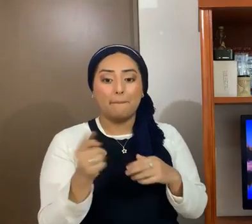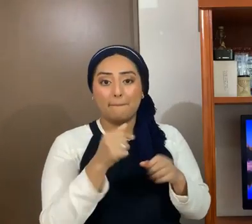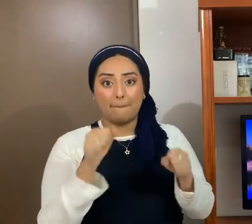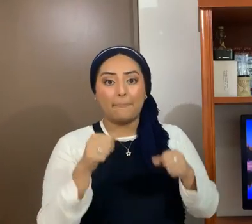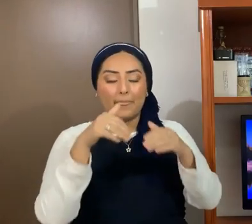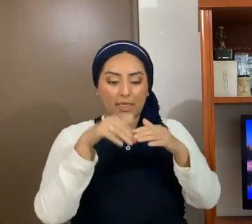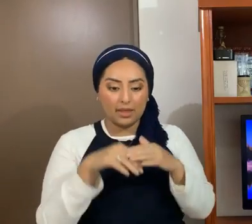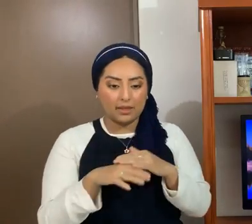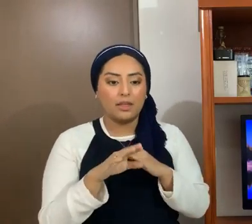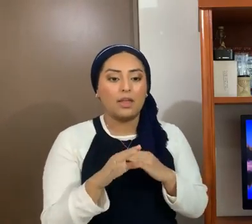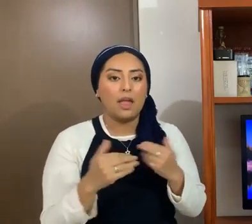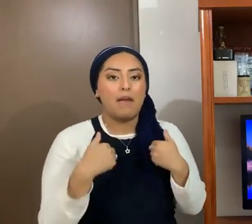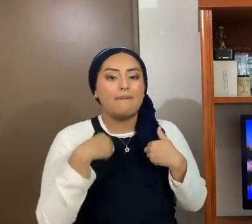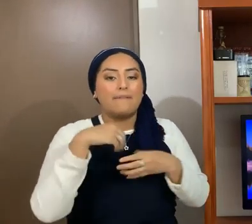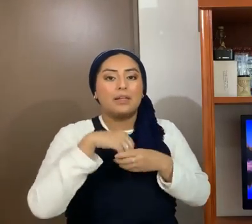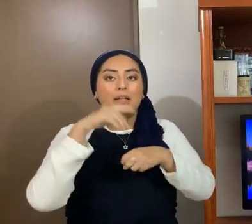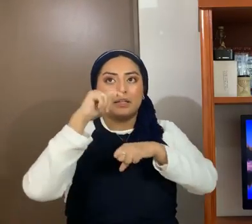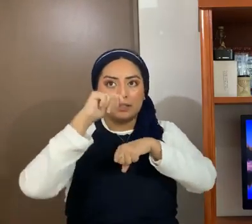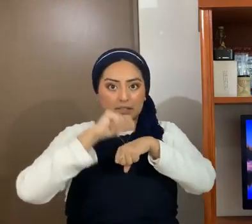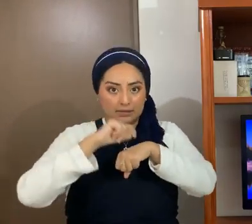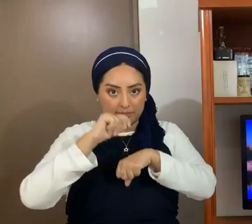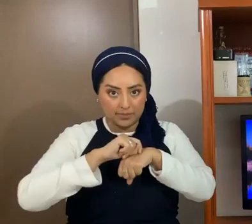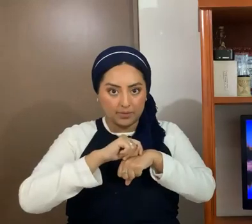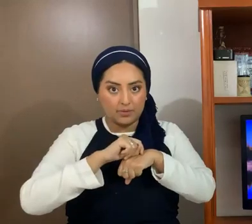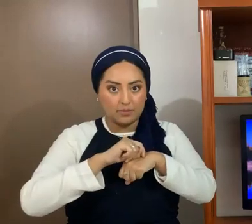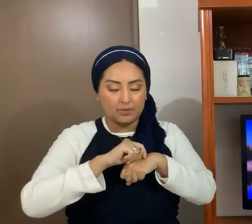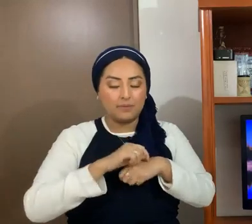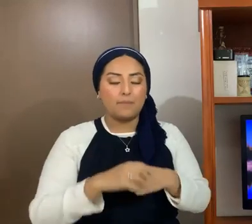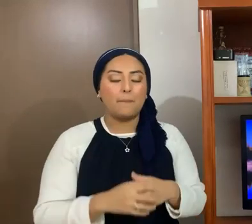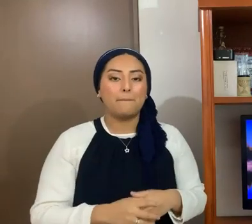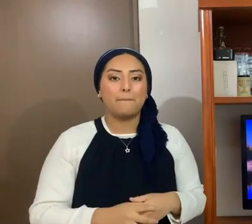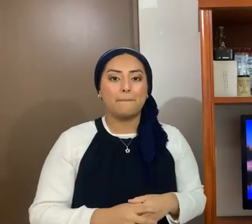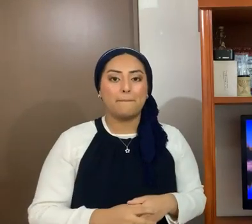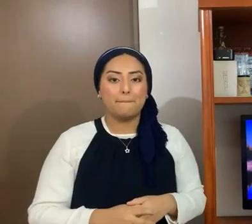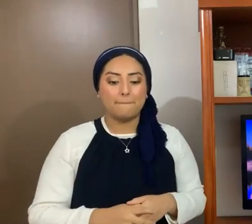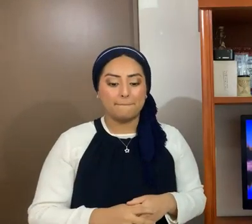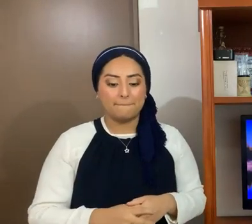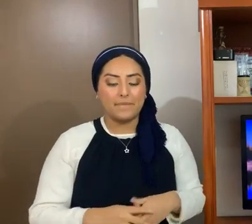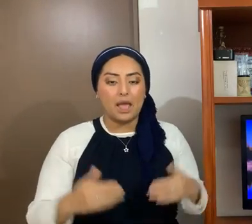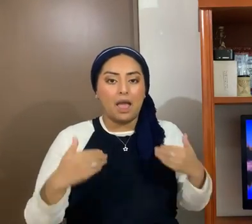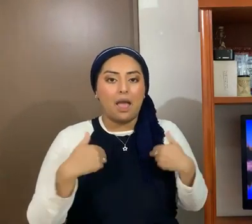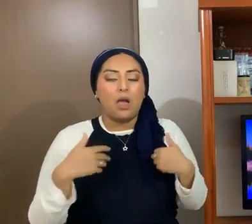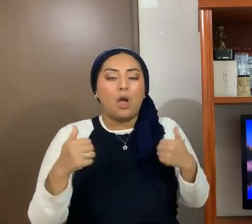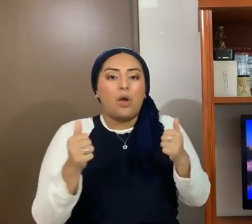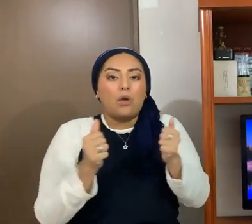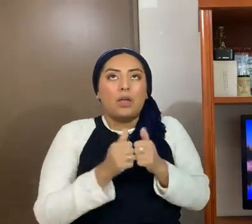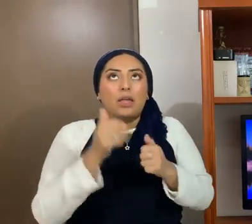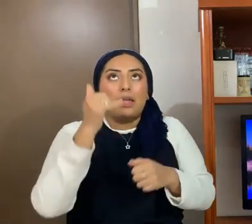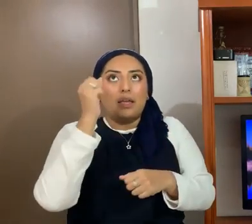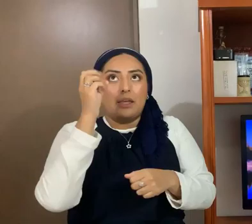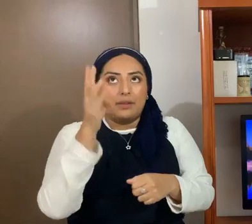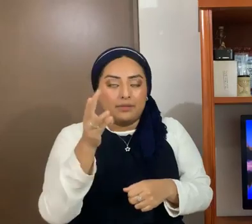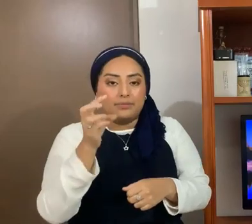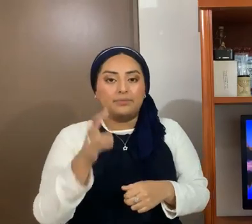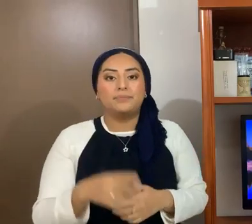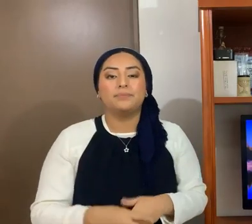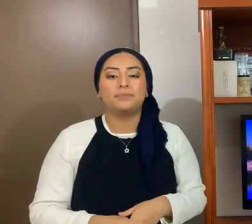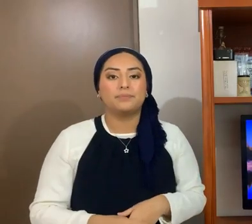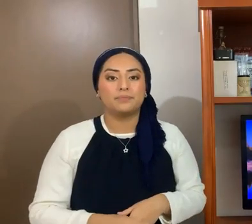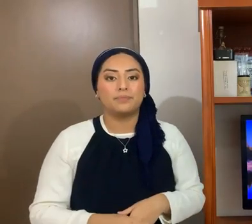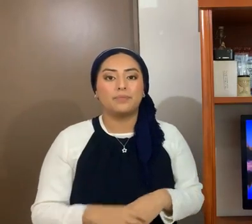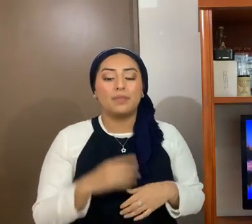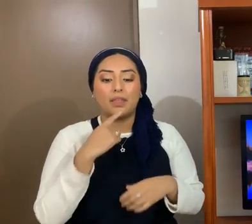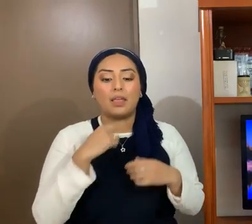tesoro que está en el templo, que está en el Mishkan, que está en Yahshua HaMashiach. Por eso dice, porque